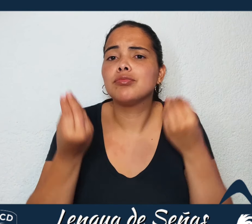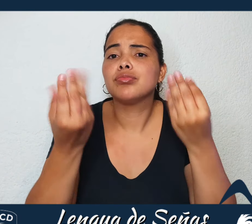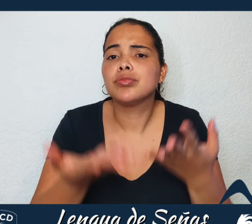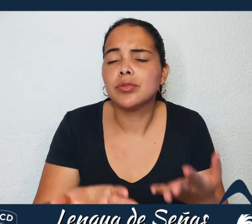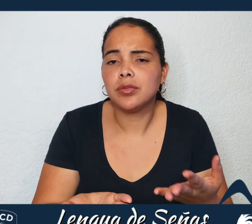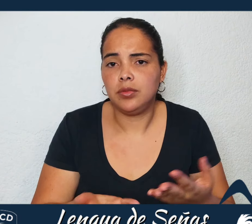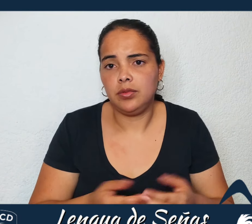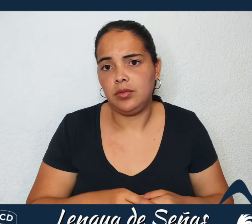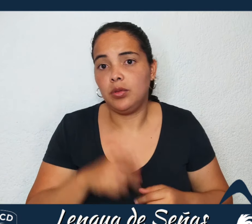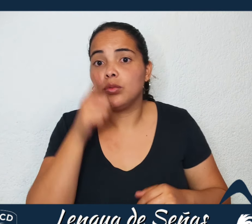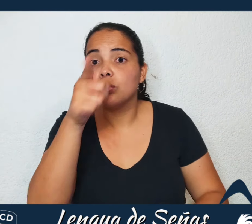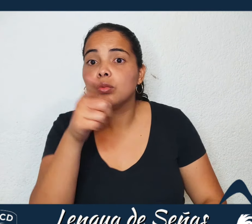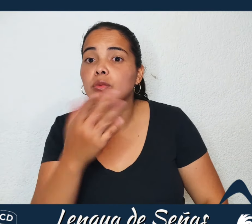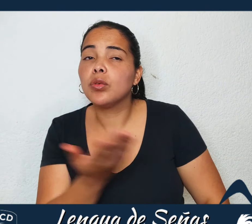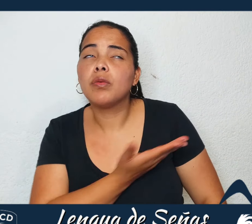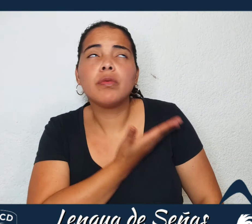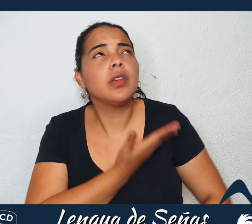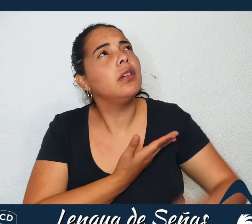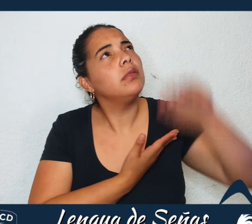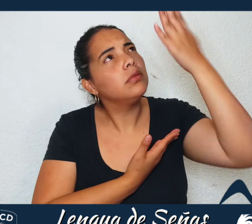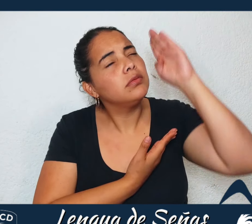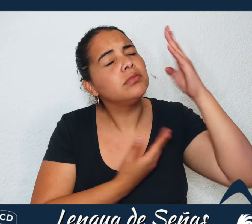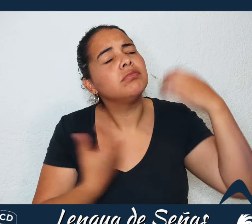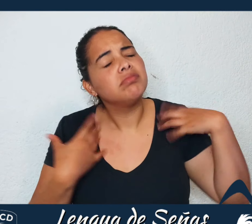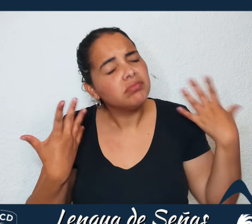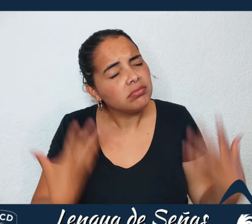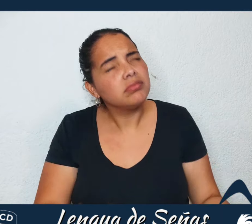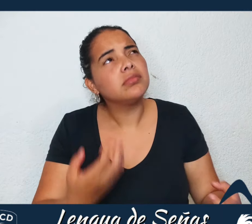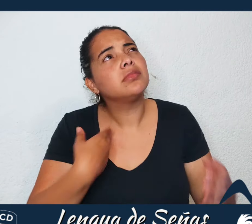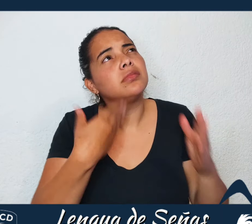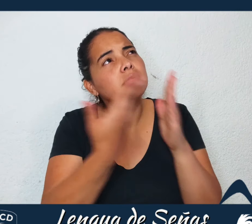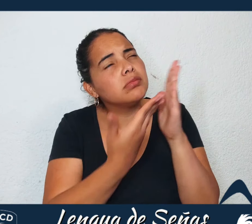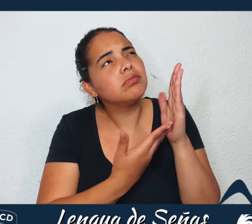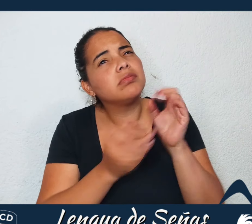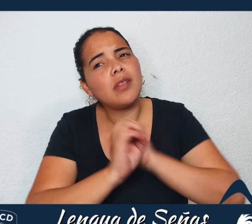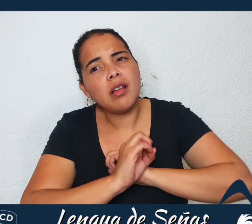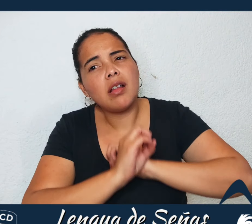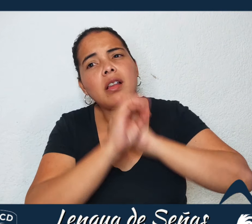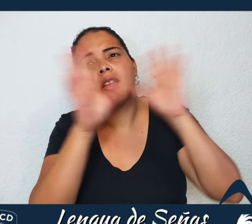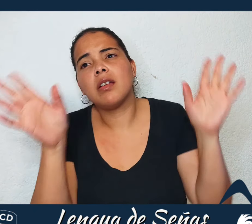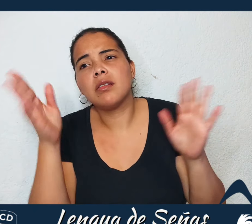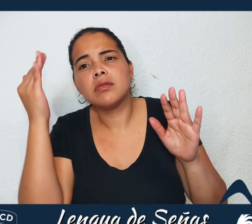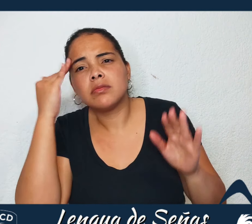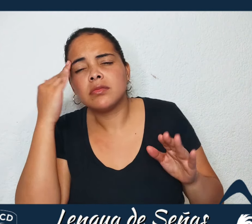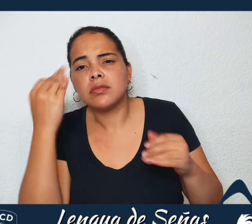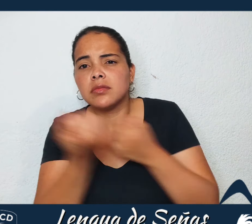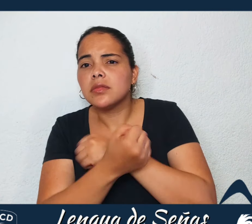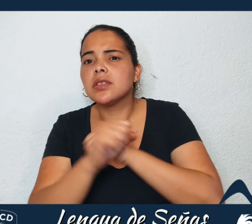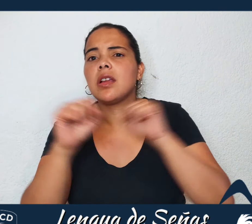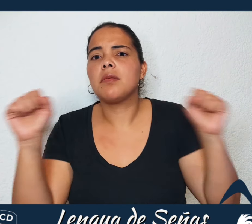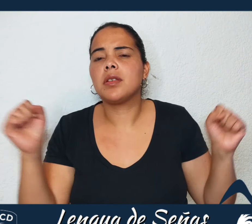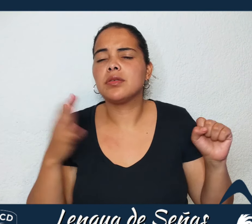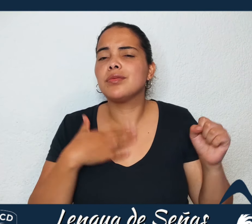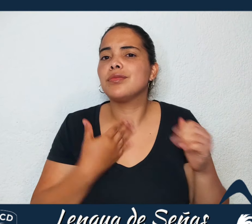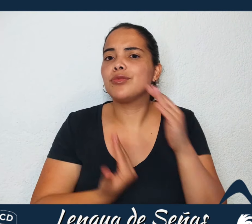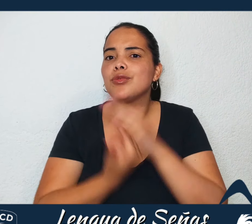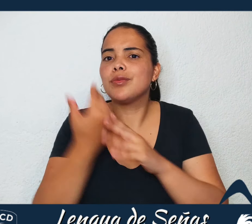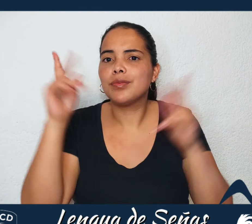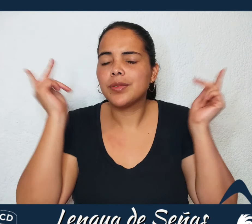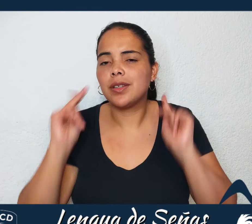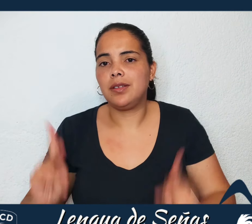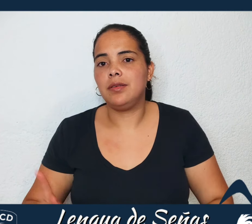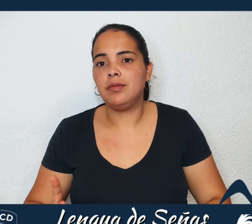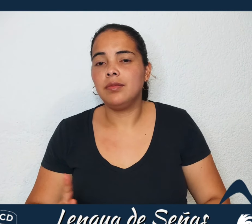la confianza de que si creemos en Él, en el mensaje del Evangelio, tenemos salvación y perdón de